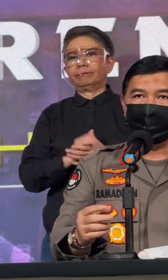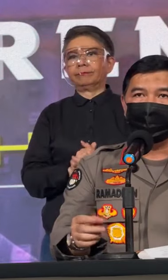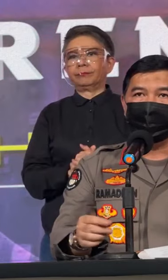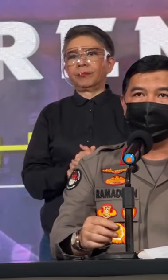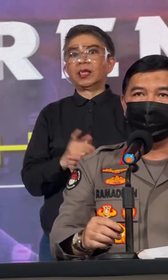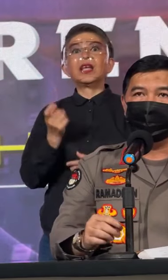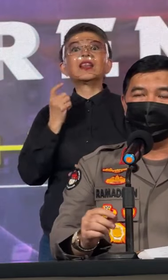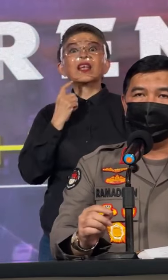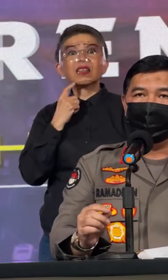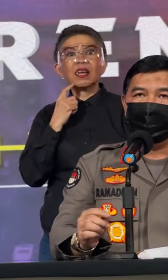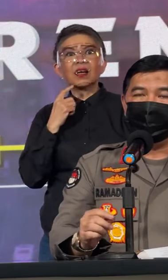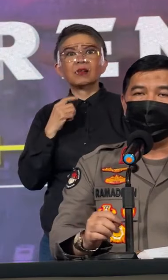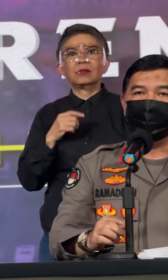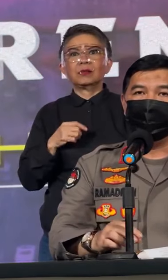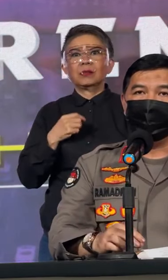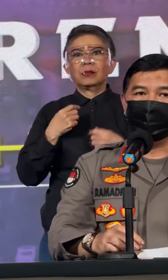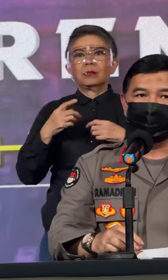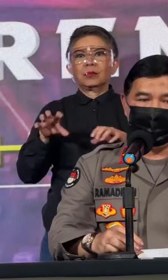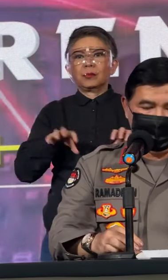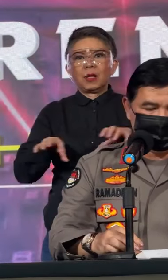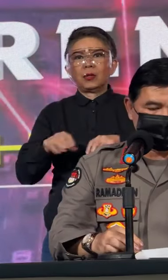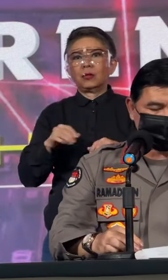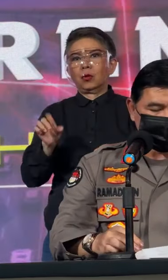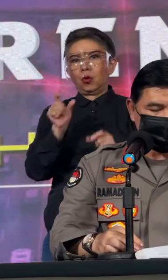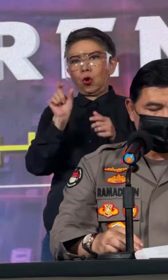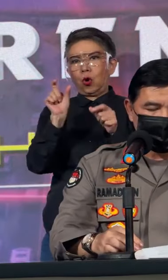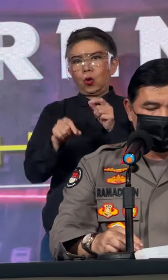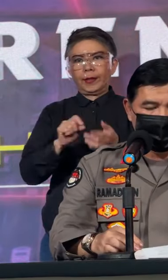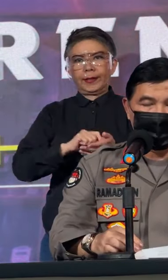ini terkait dengan pelaku yang sama.